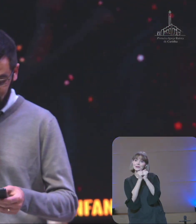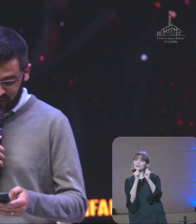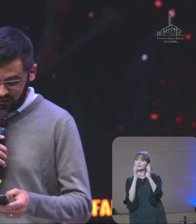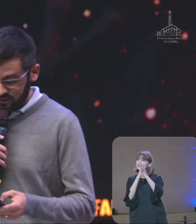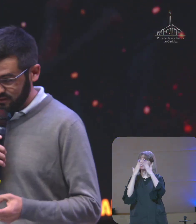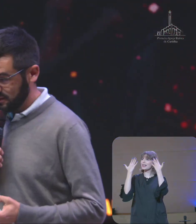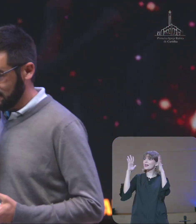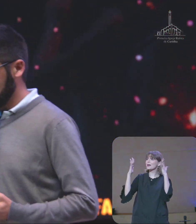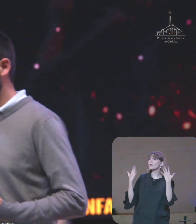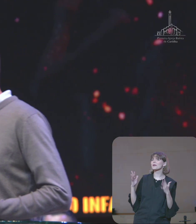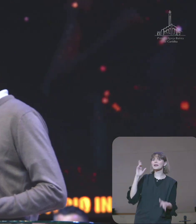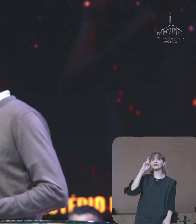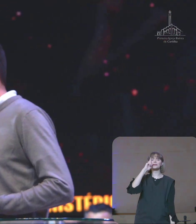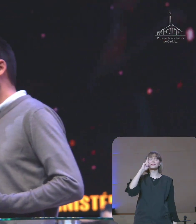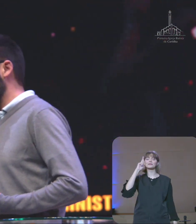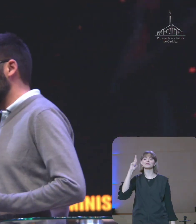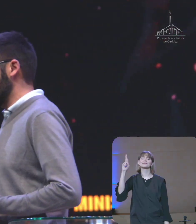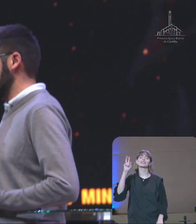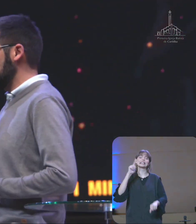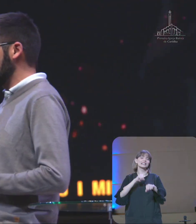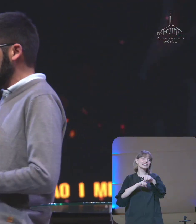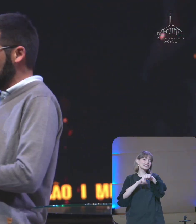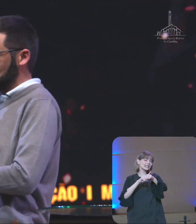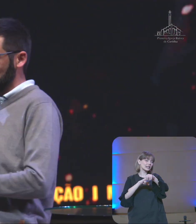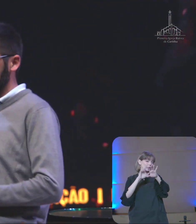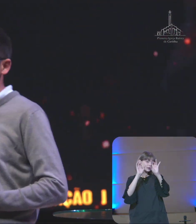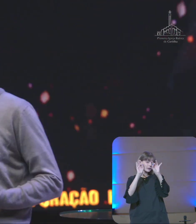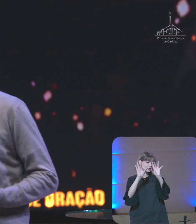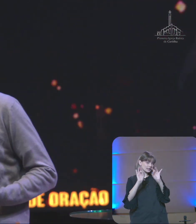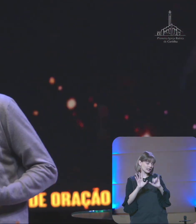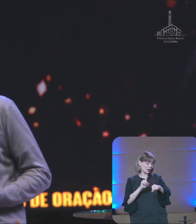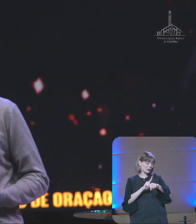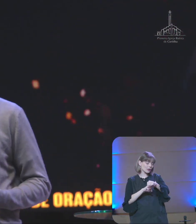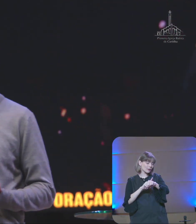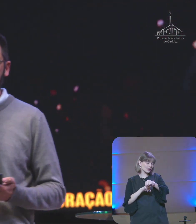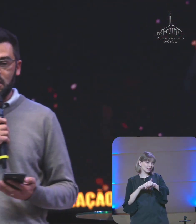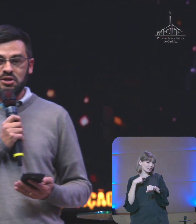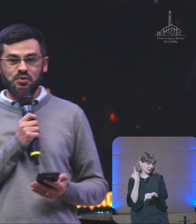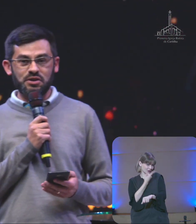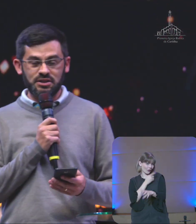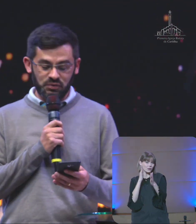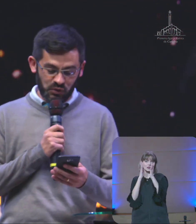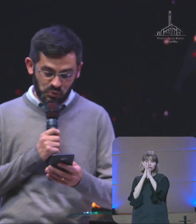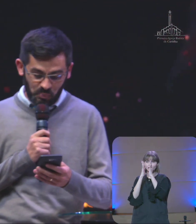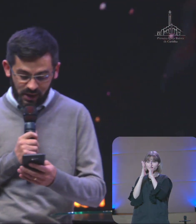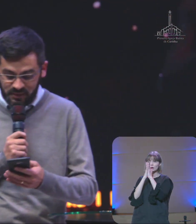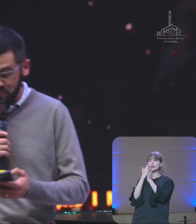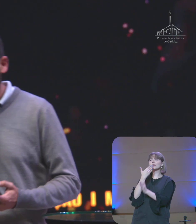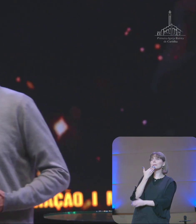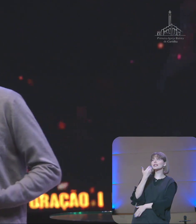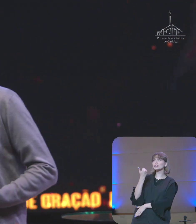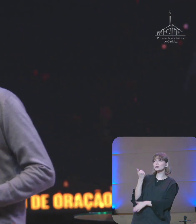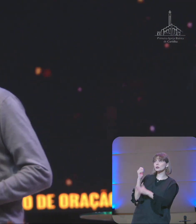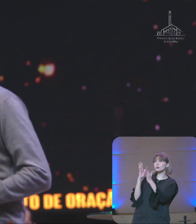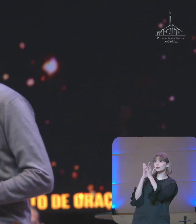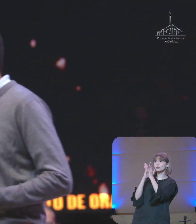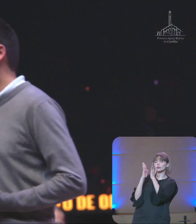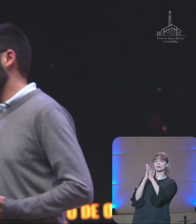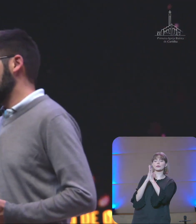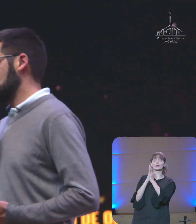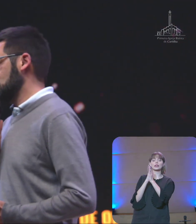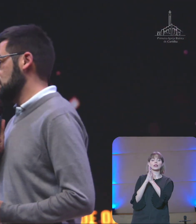Senhor. E esse tempo é um tempo onde nós estaremos orando ao Senhor, apresentando os nossos pedidos diante do nosso Pai. Eu quero ler um